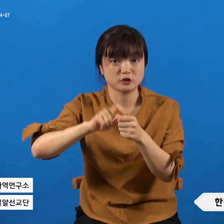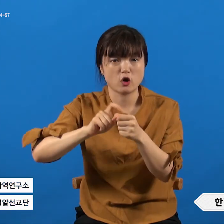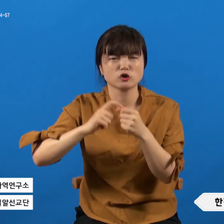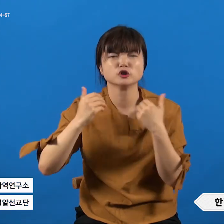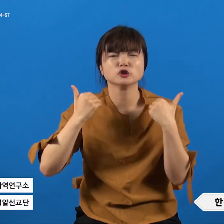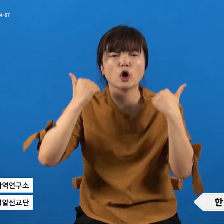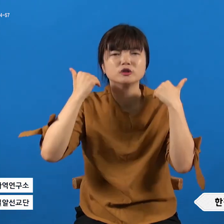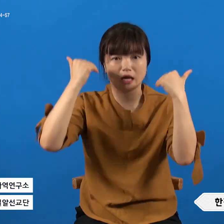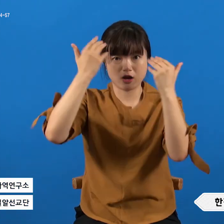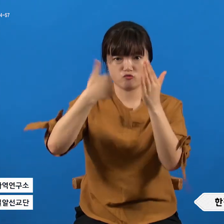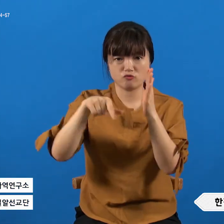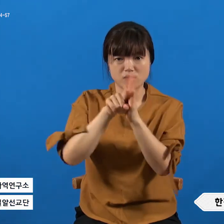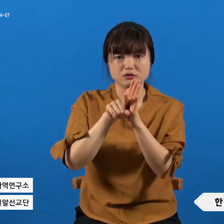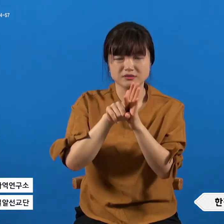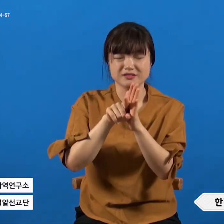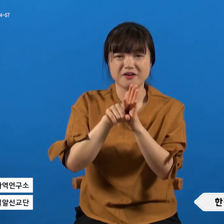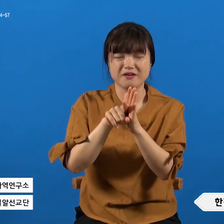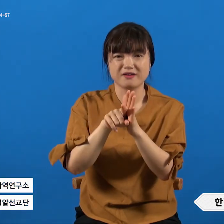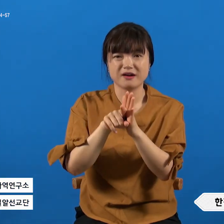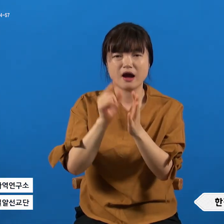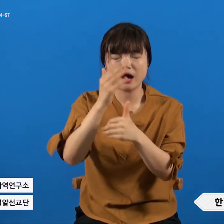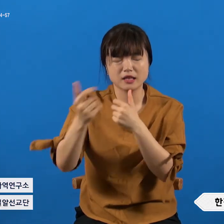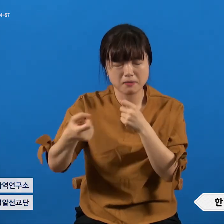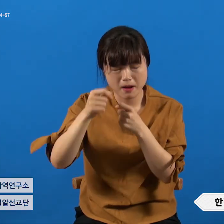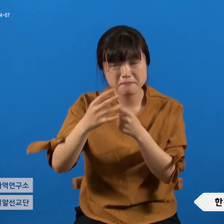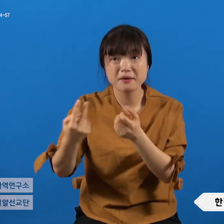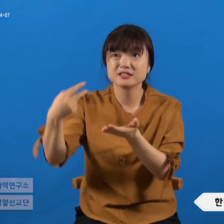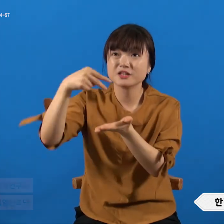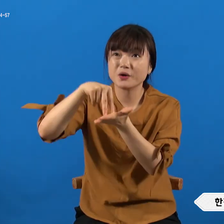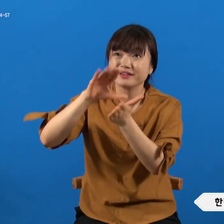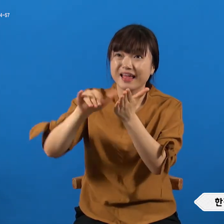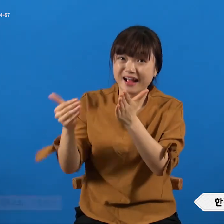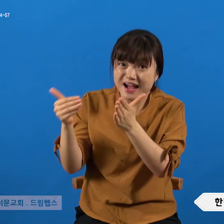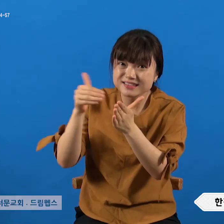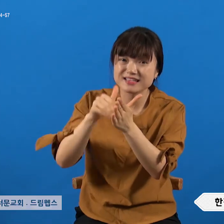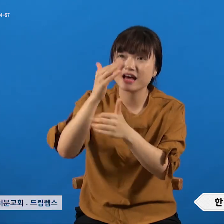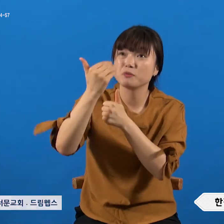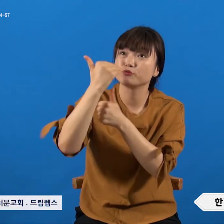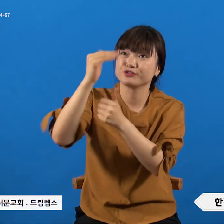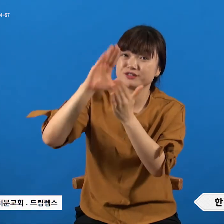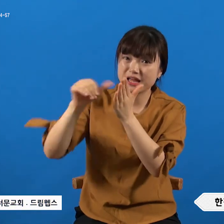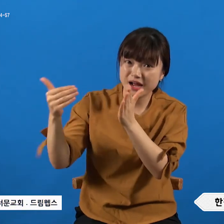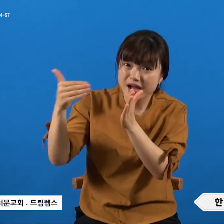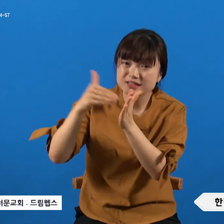계속 성장하셔서 하나님 앞에 서는 그날의 진정한